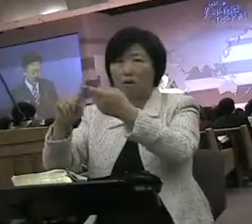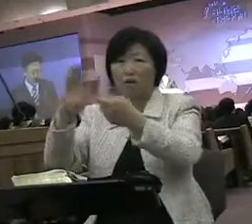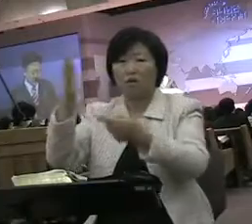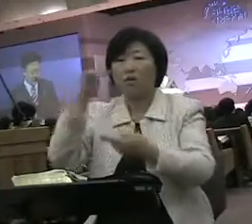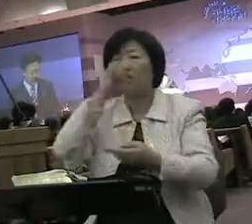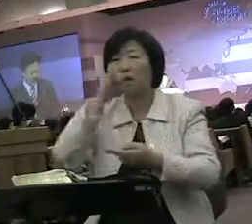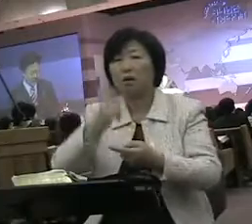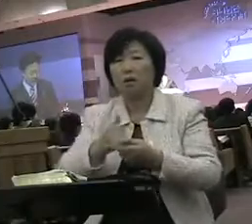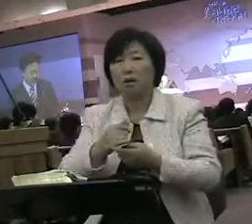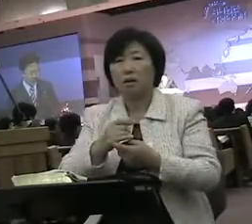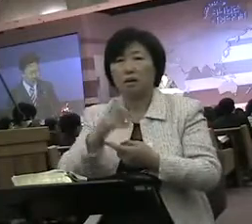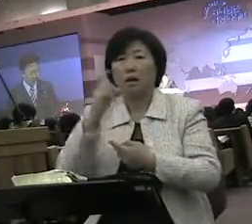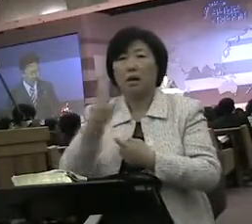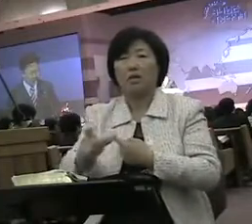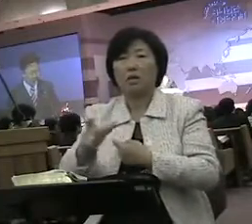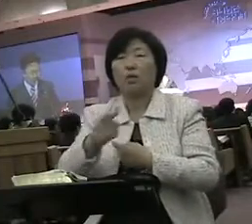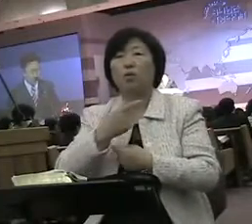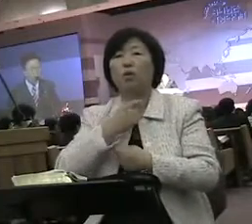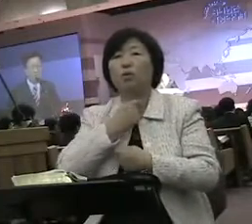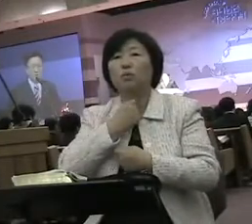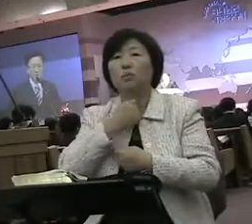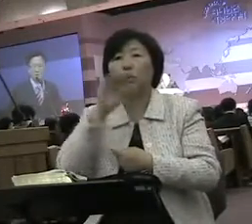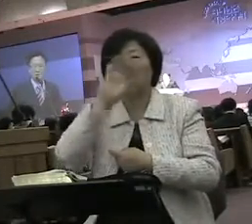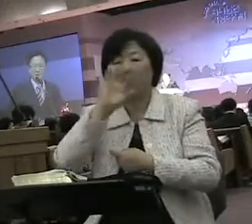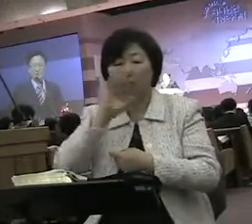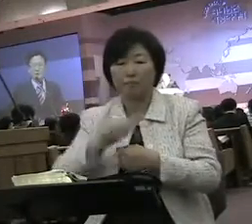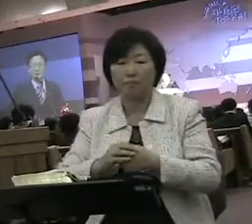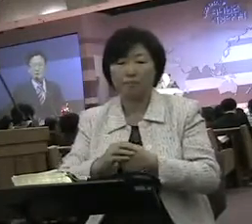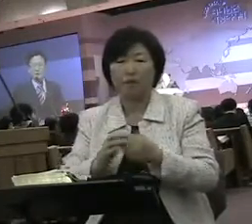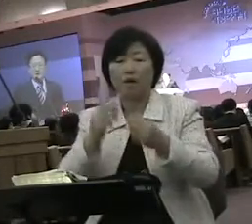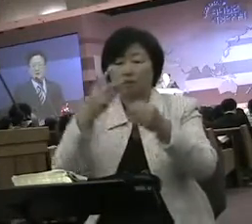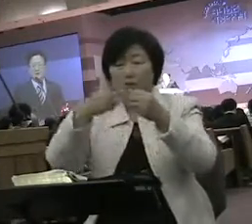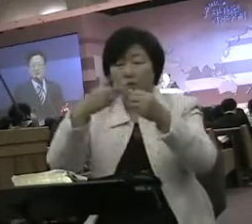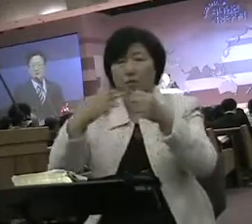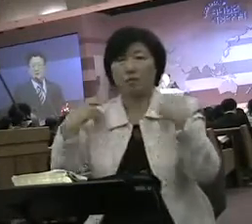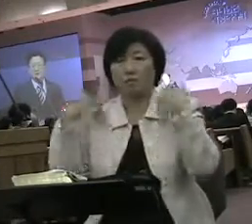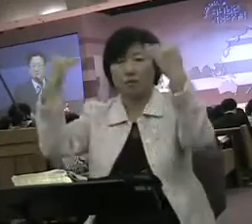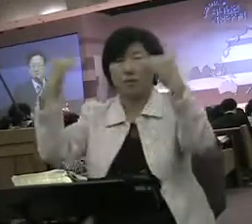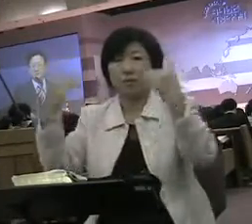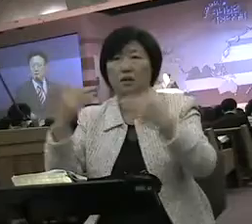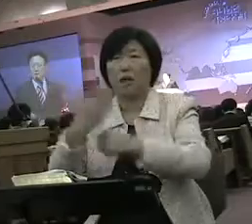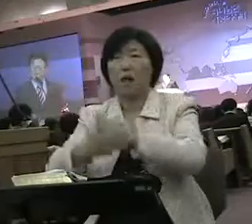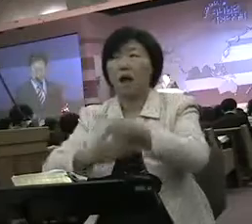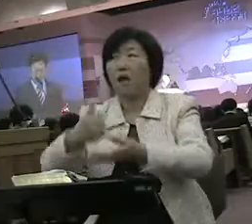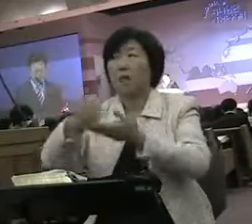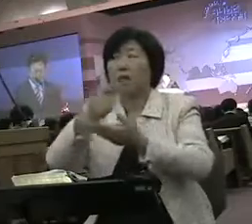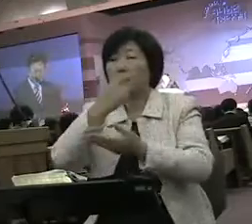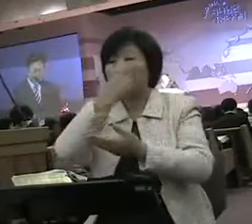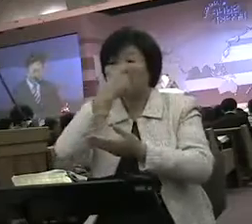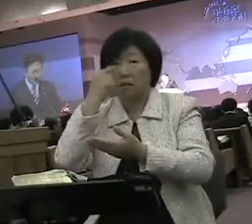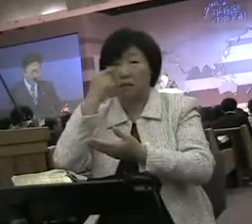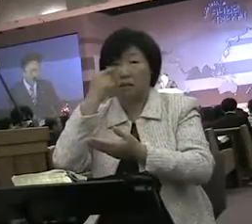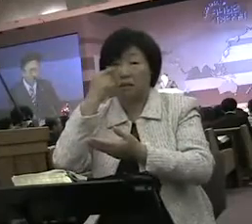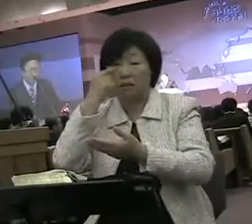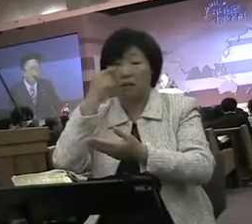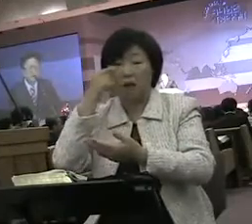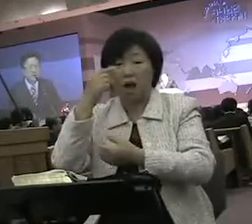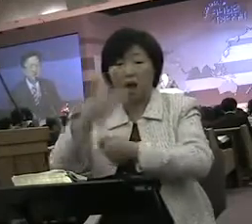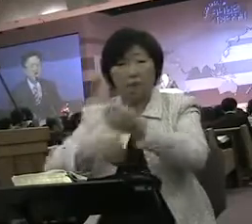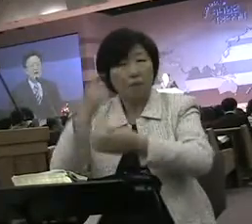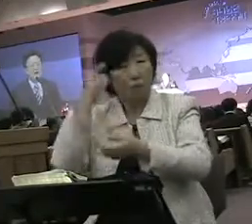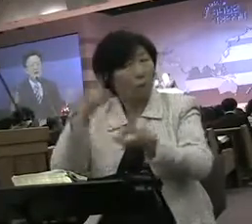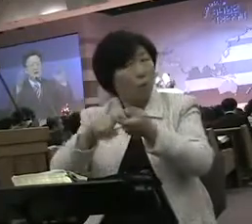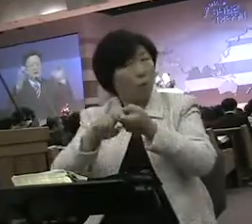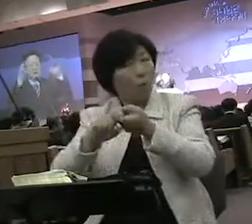저는 이 부분을 강조하며 훈련하고 싶습니다. 두 번째로 성숙한 사람은 하나님의 시각을 가지고 있습니다. 하나님의